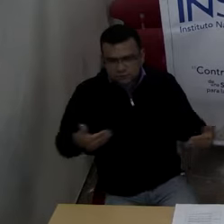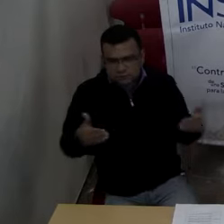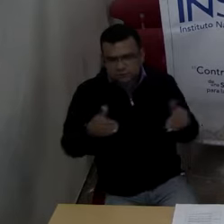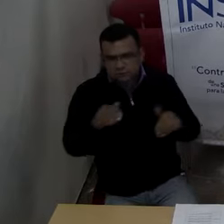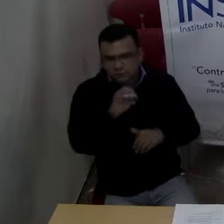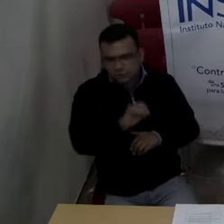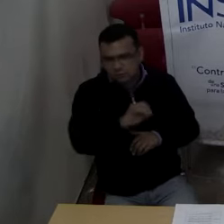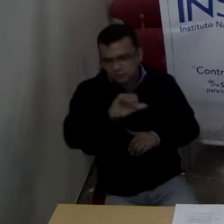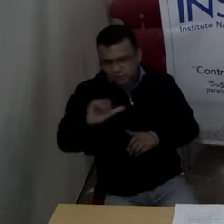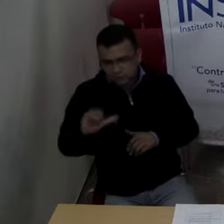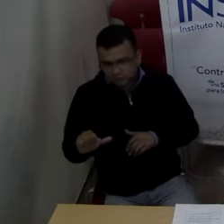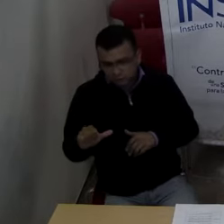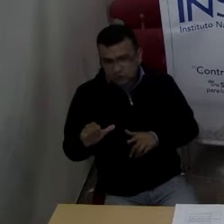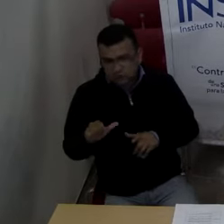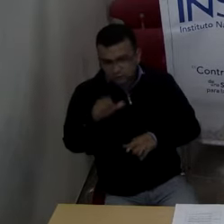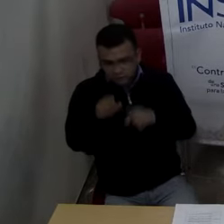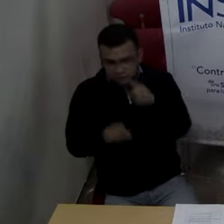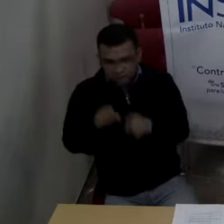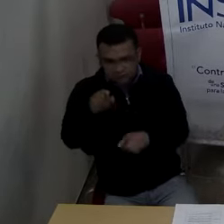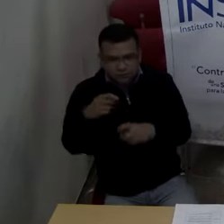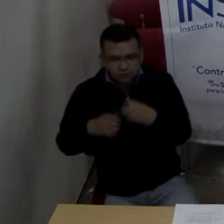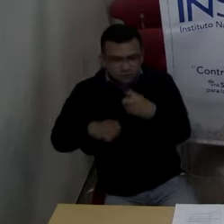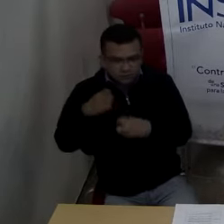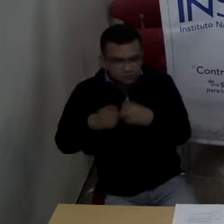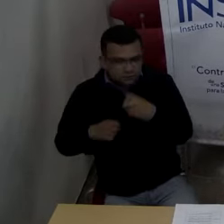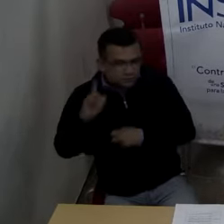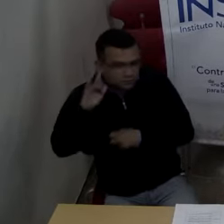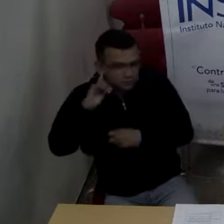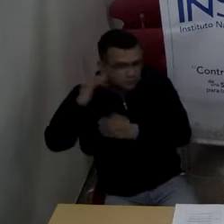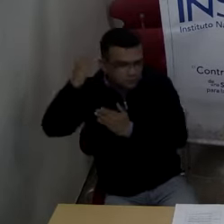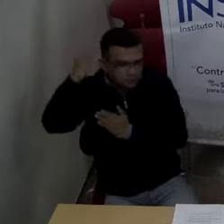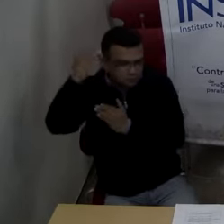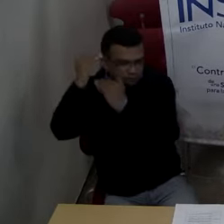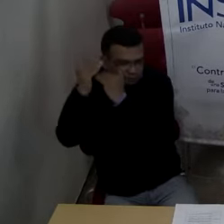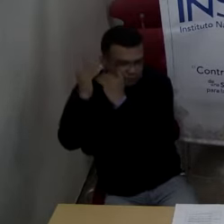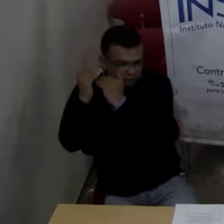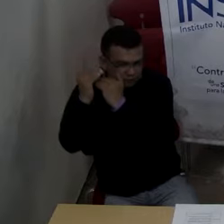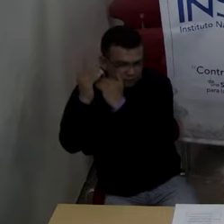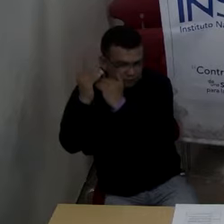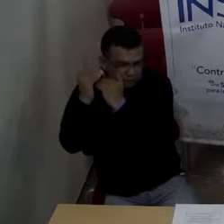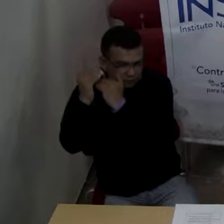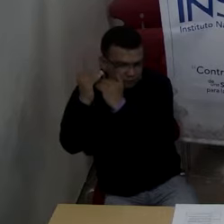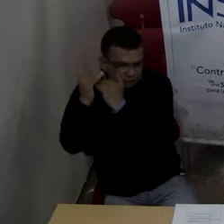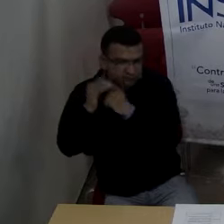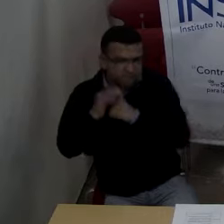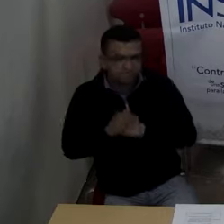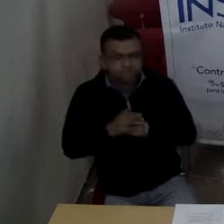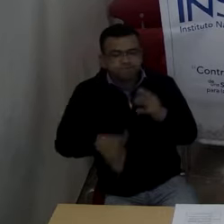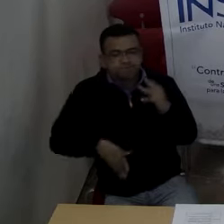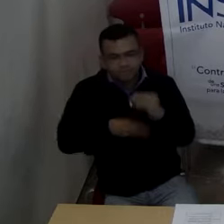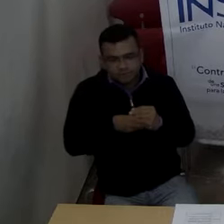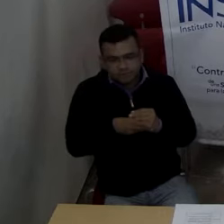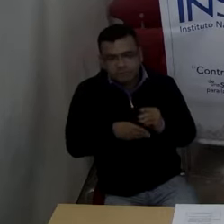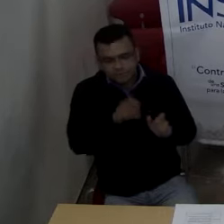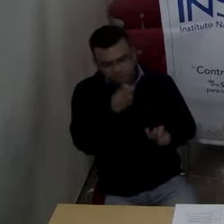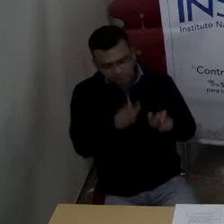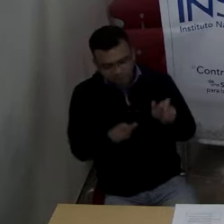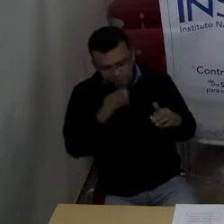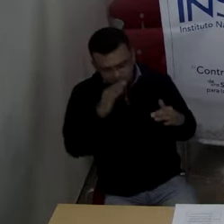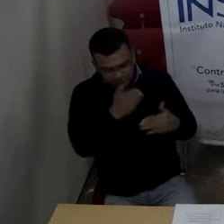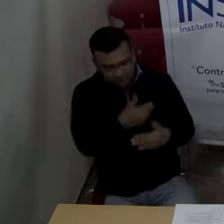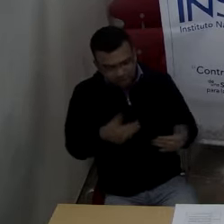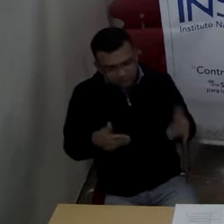deficiencia auditiva y asimismo promover el reporte de esos niños y niñas sordos